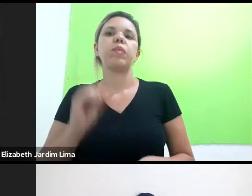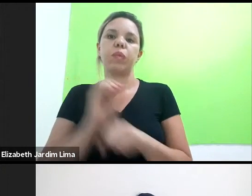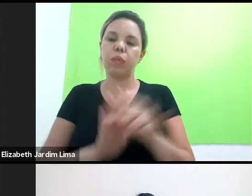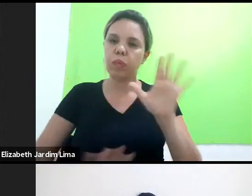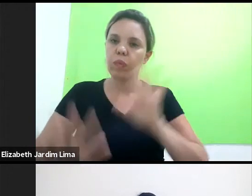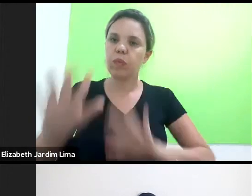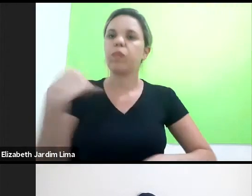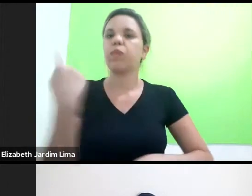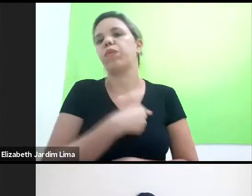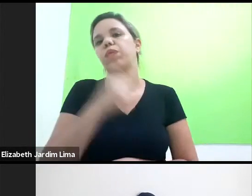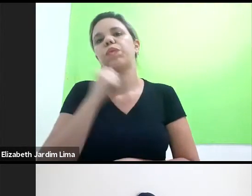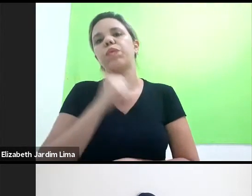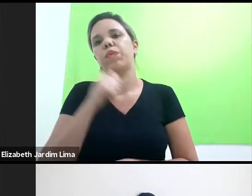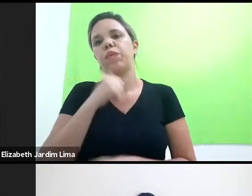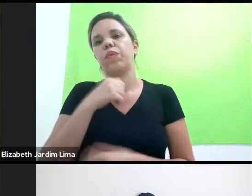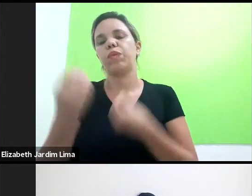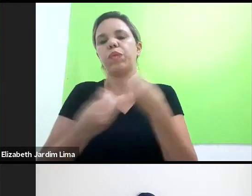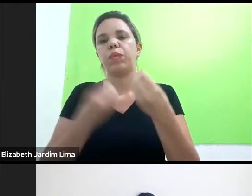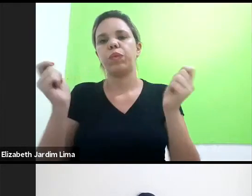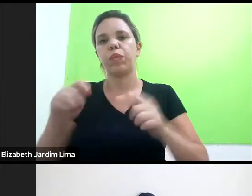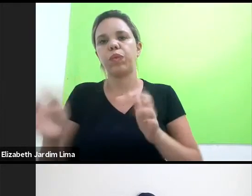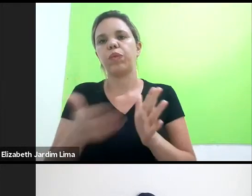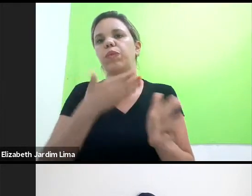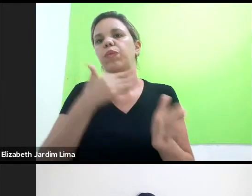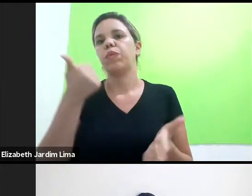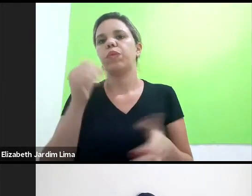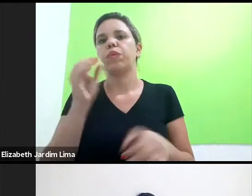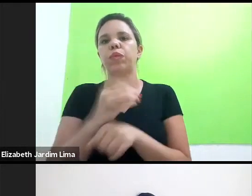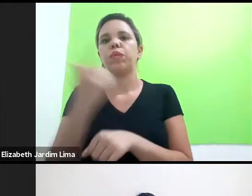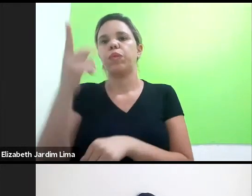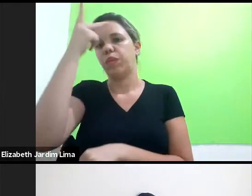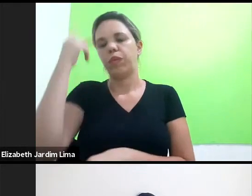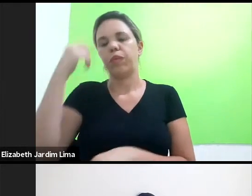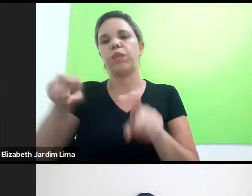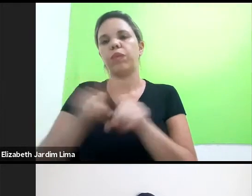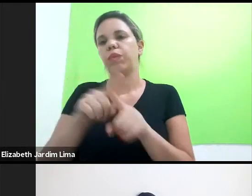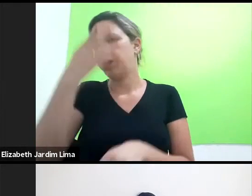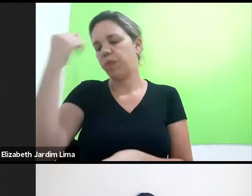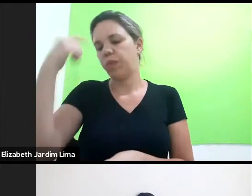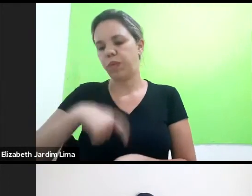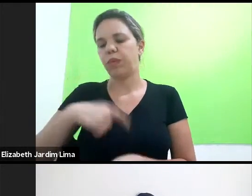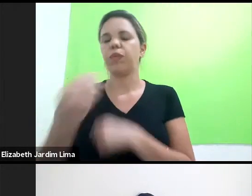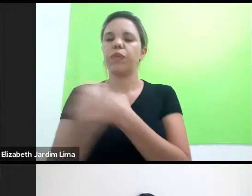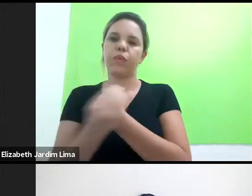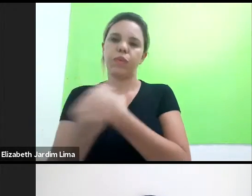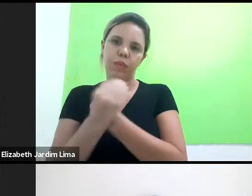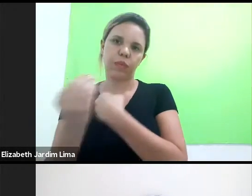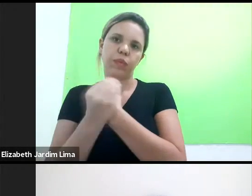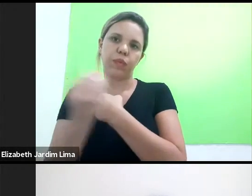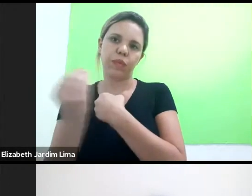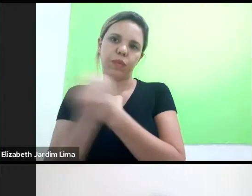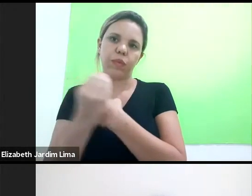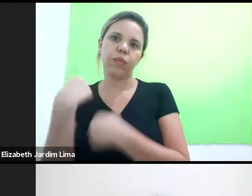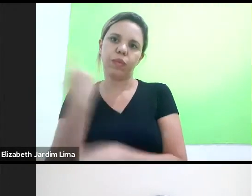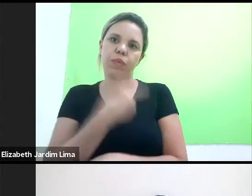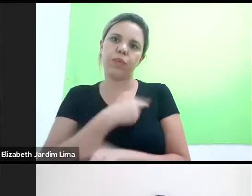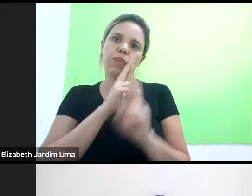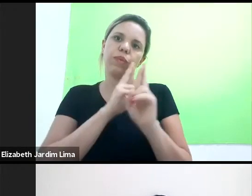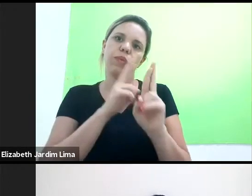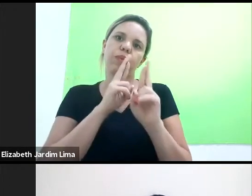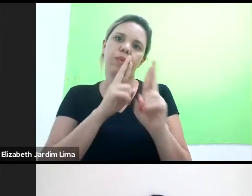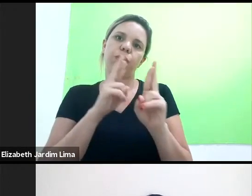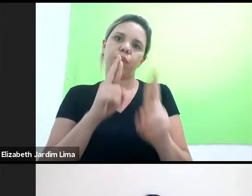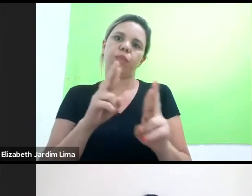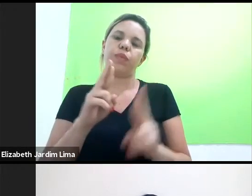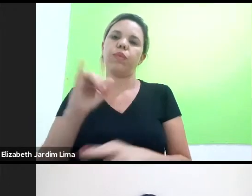nós mulheres, né, de como é que a gente pode produzir o cuidado com os outros, não esquecendo do nosso cuidado, que vai ser um pouquinho do que a gente espera que a Helena